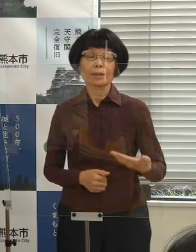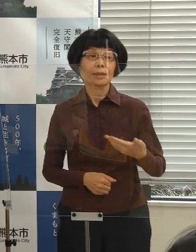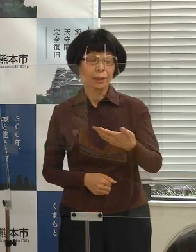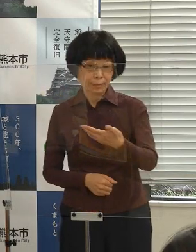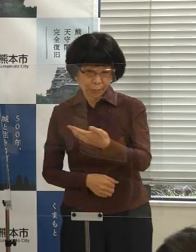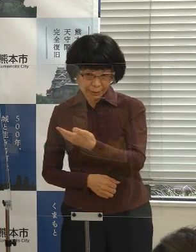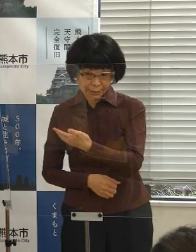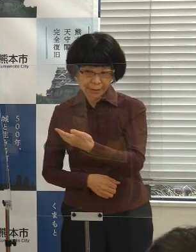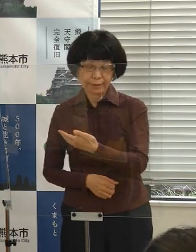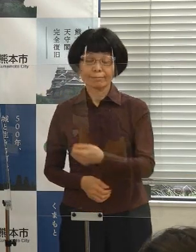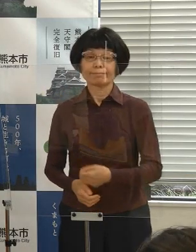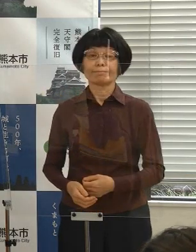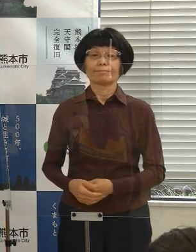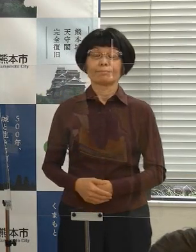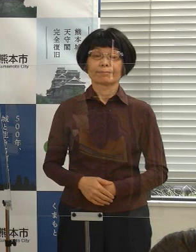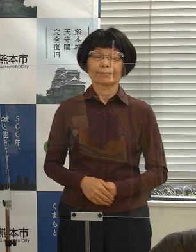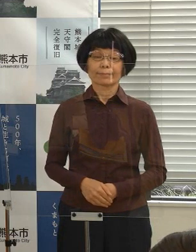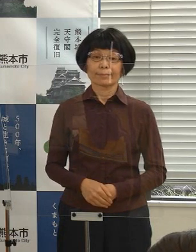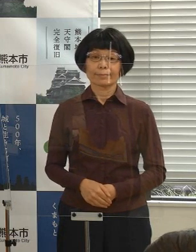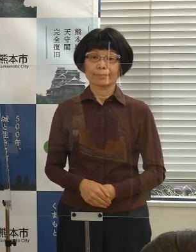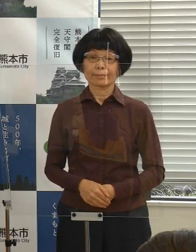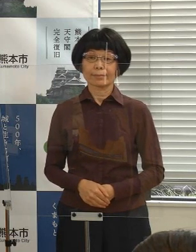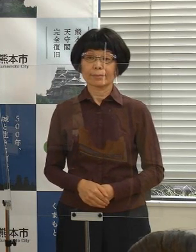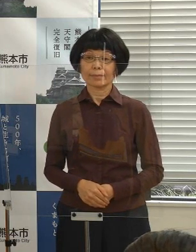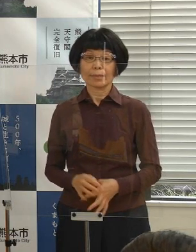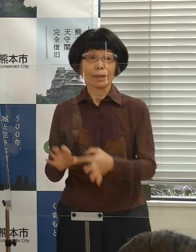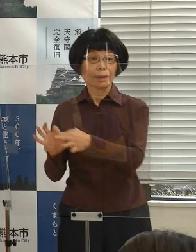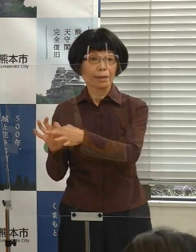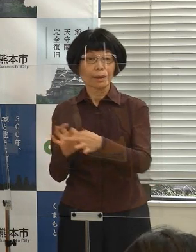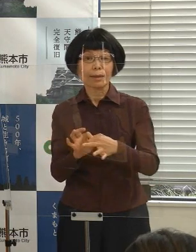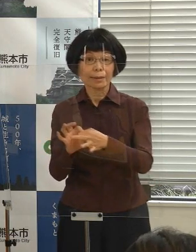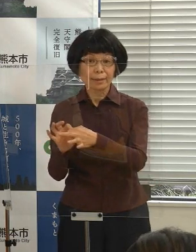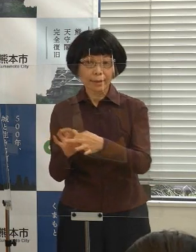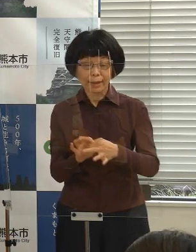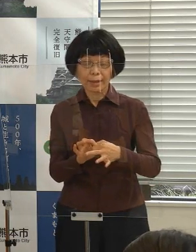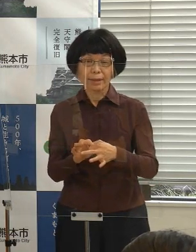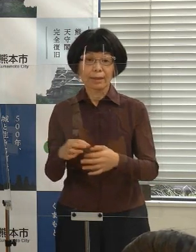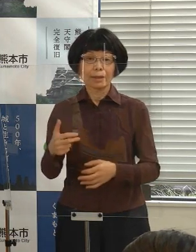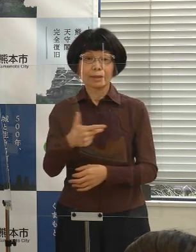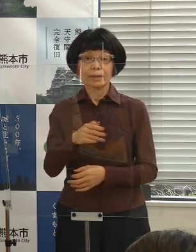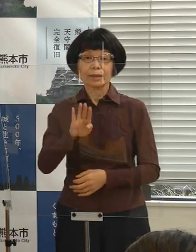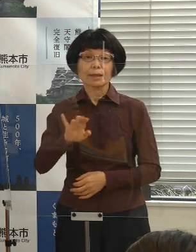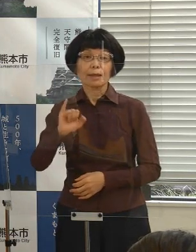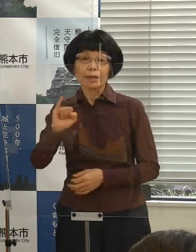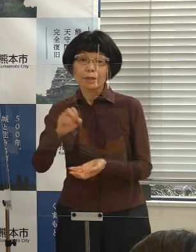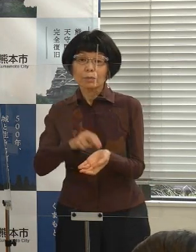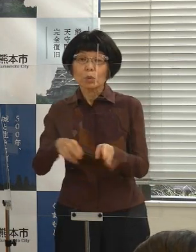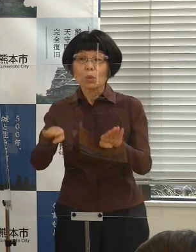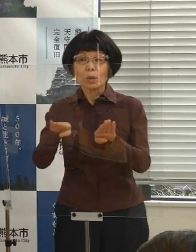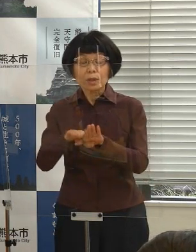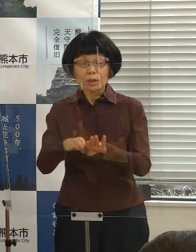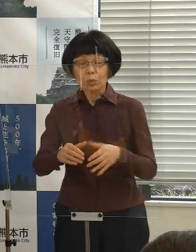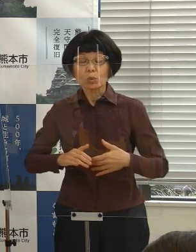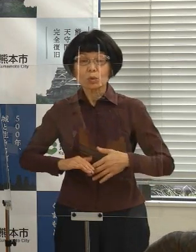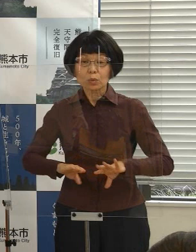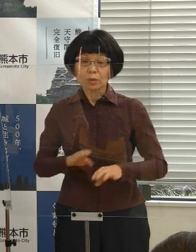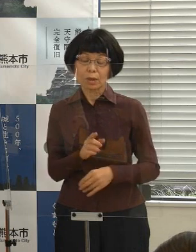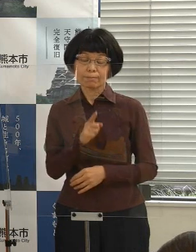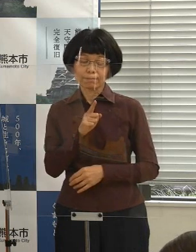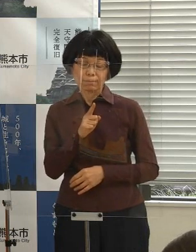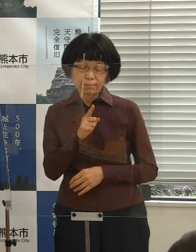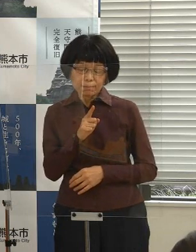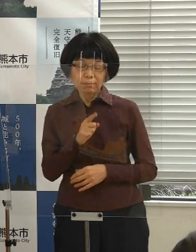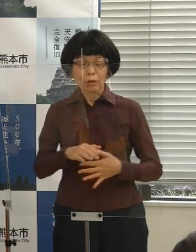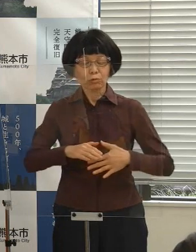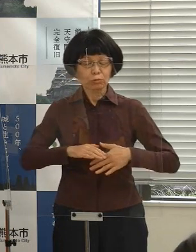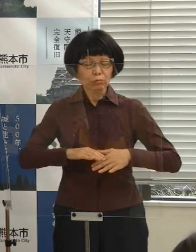西日本新聞西村です。関連して慈恵病院の内密出産についてお尋ねします。今回内密出産の可